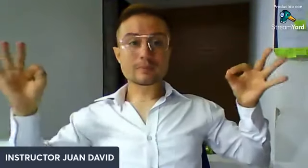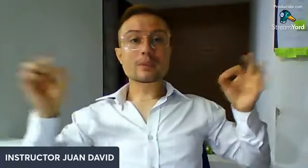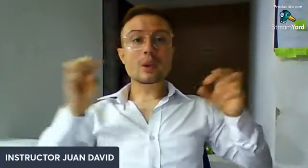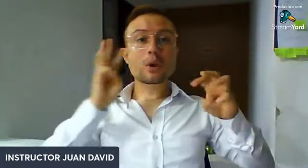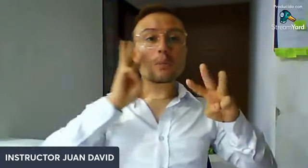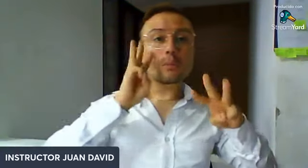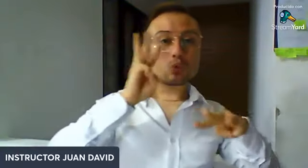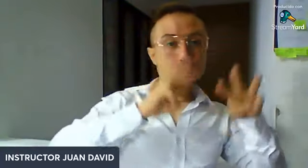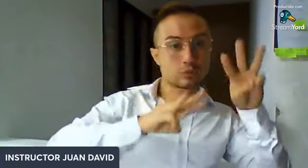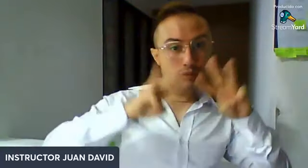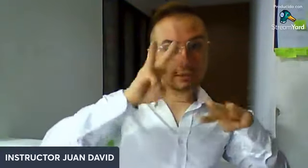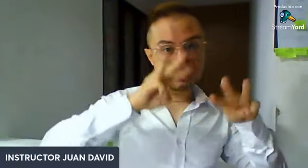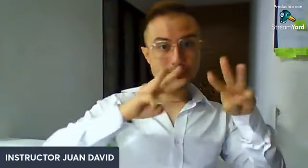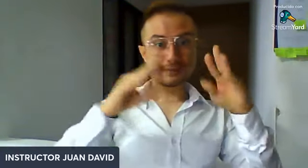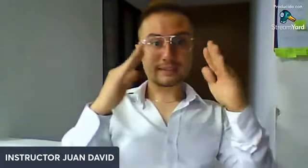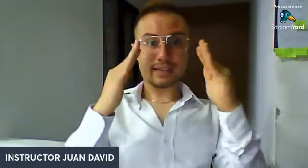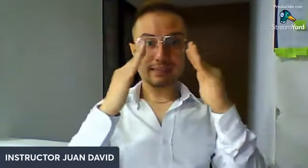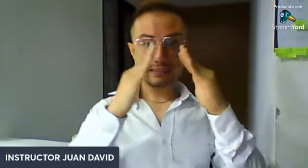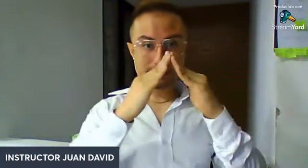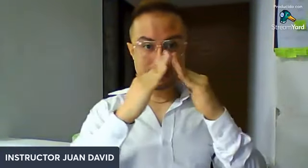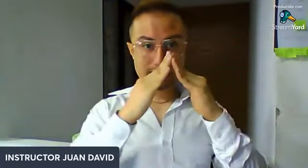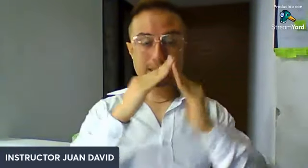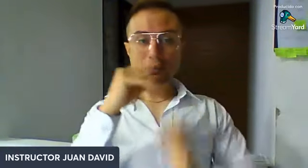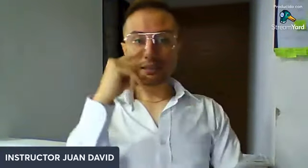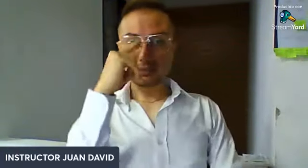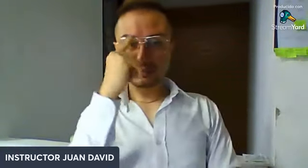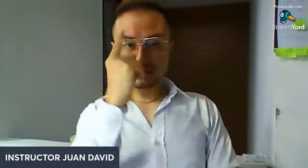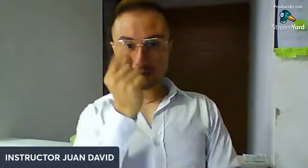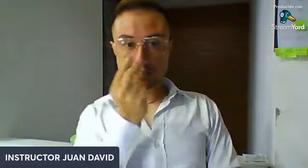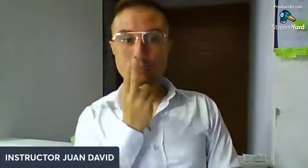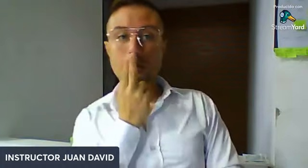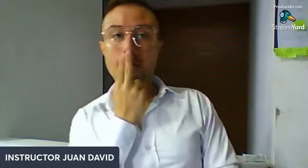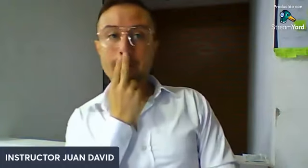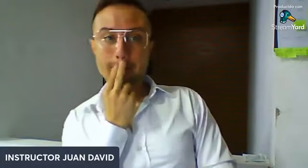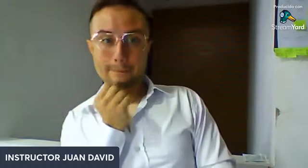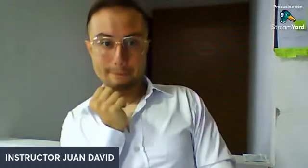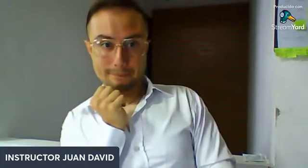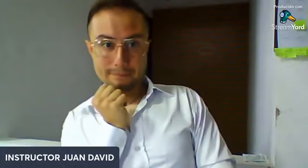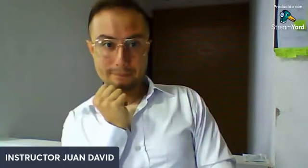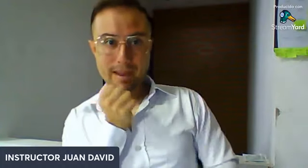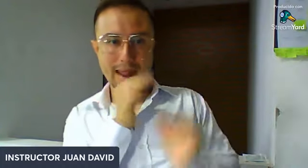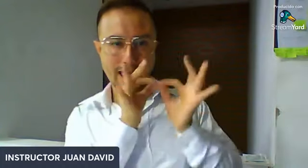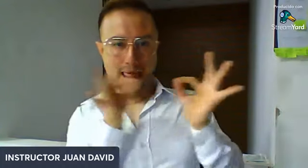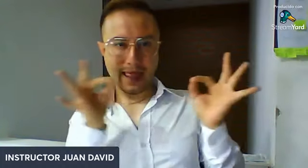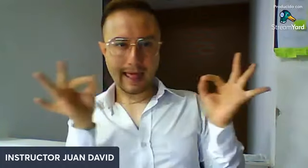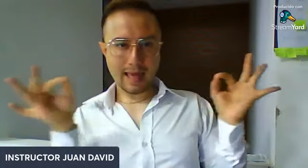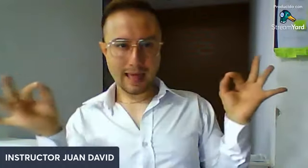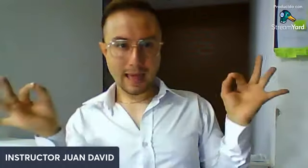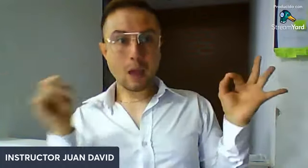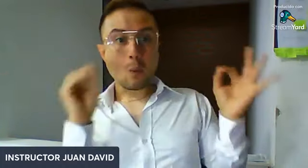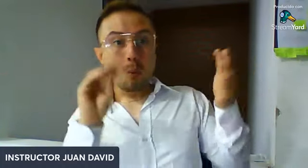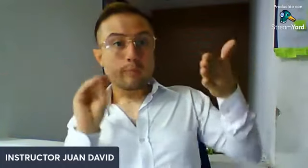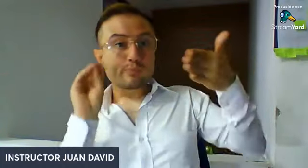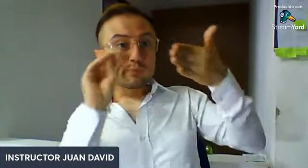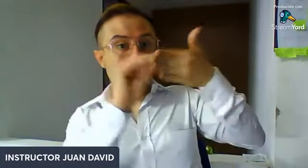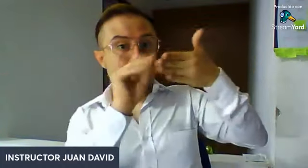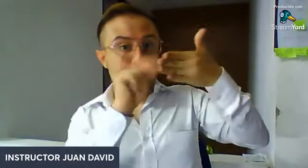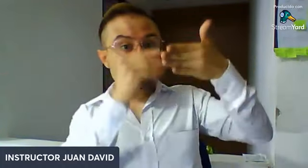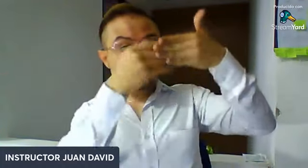tú escribes en el buscador Casa Museo Guillermo León Valencia, pones